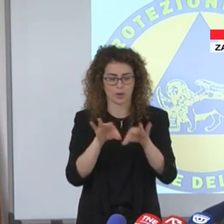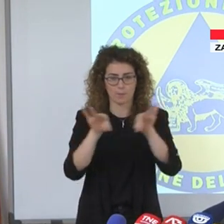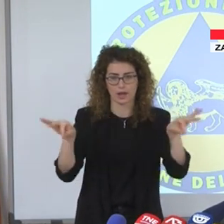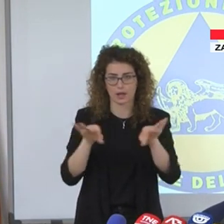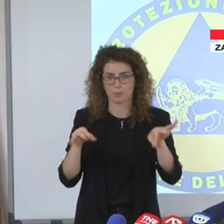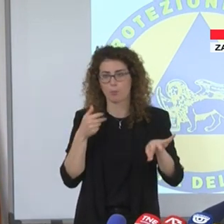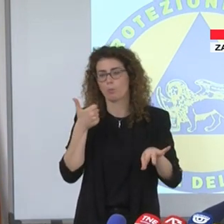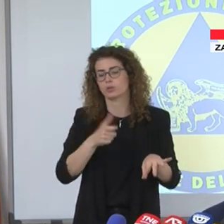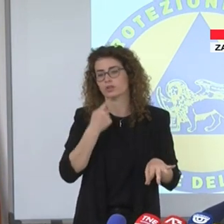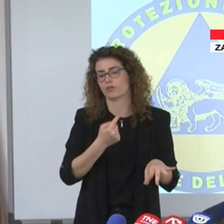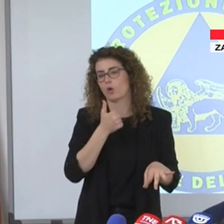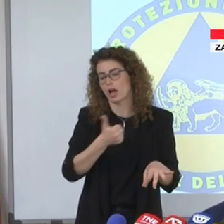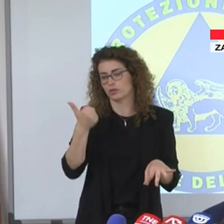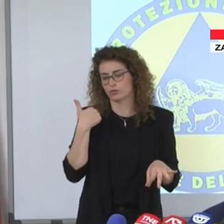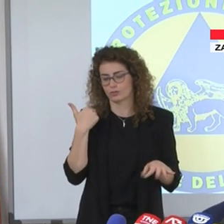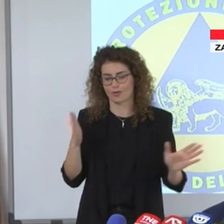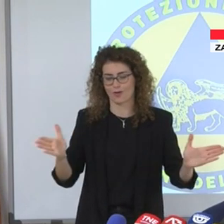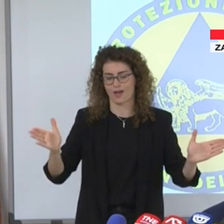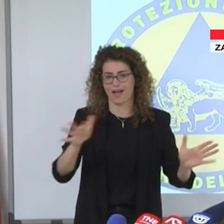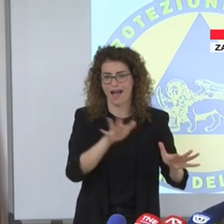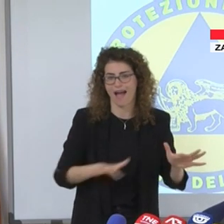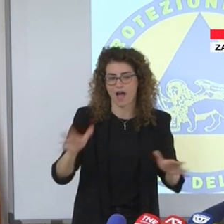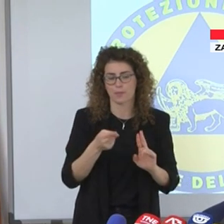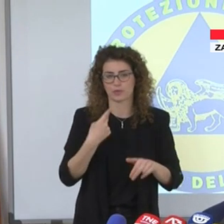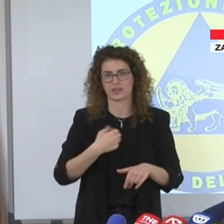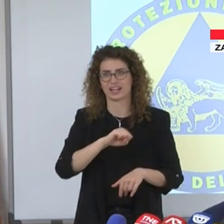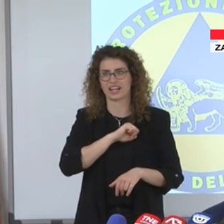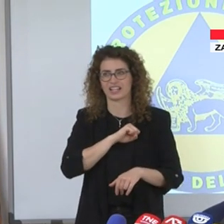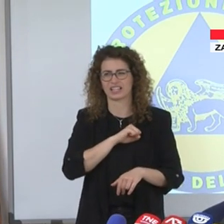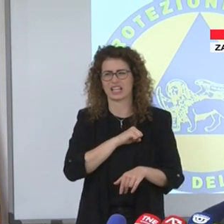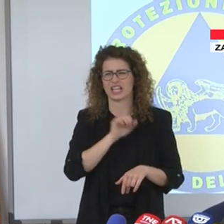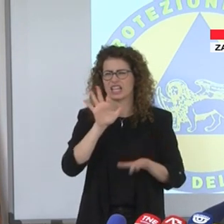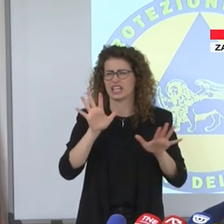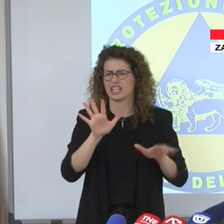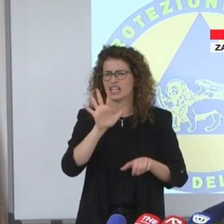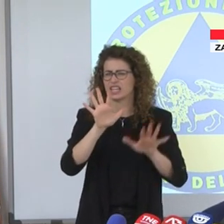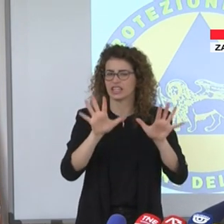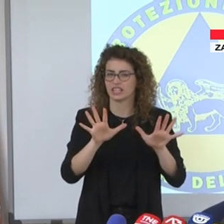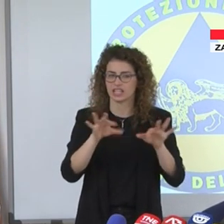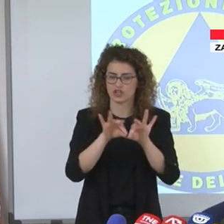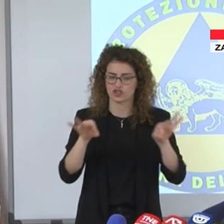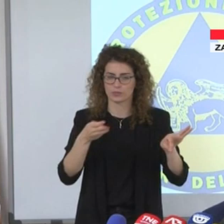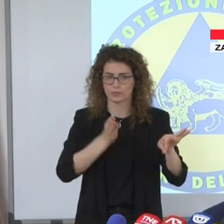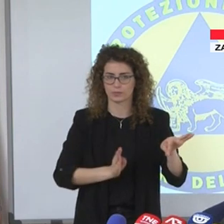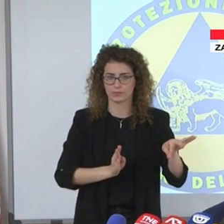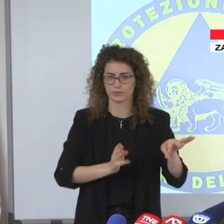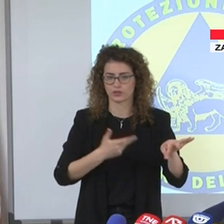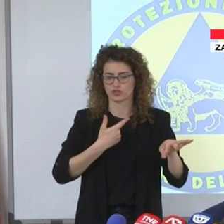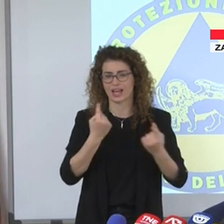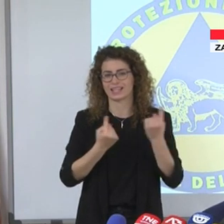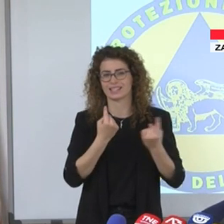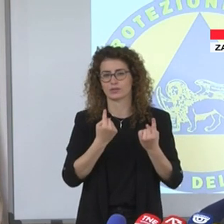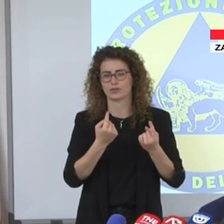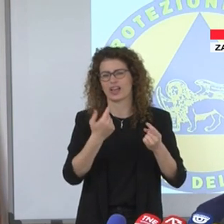più spazi. Si fece i 10 metri e mezzo, se non ricordo male, furono un'alternativa per realtà tipo la Liguria, in